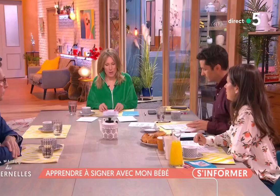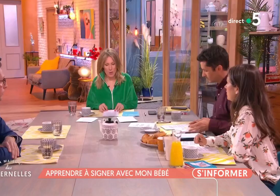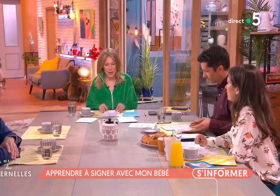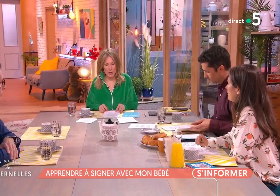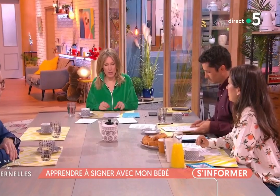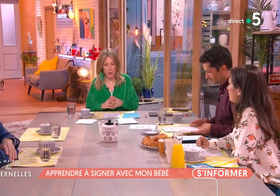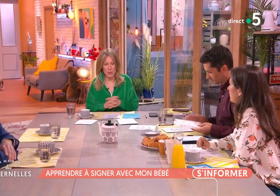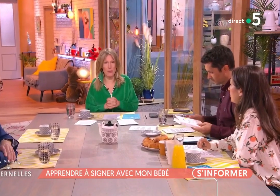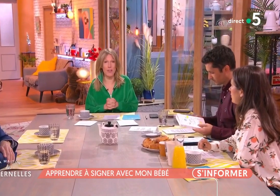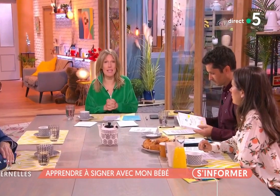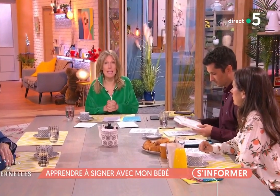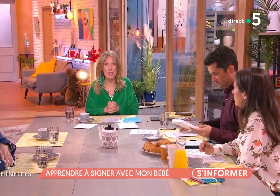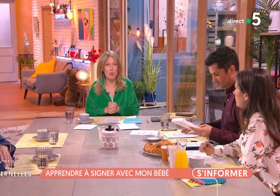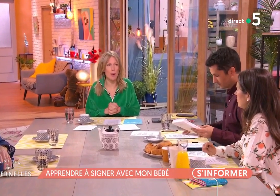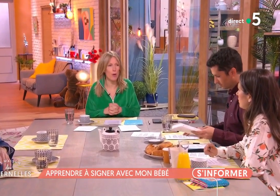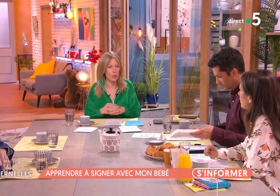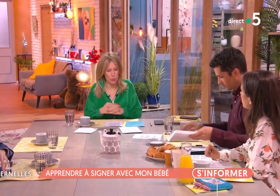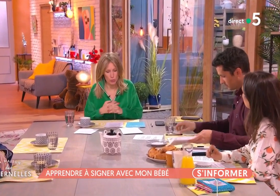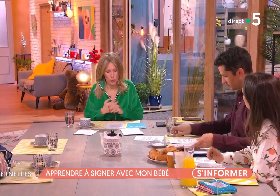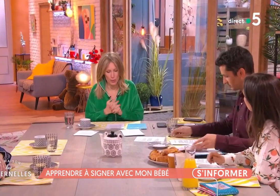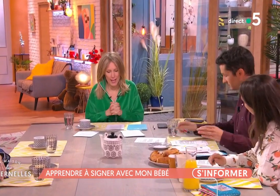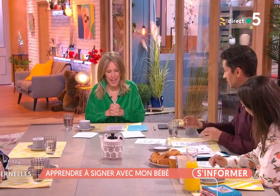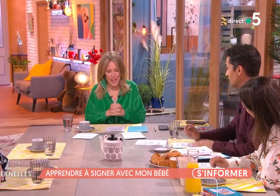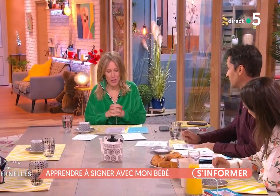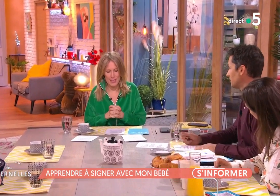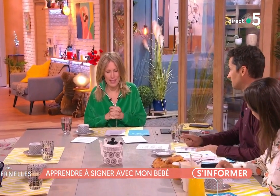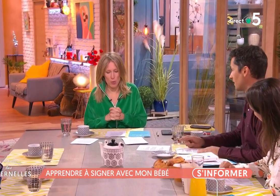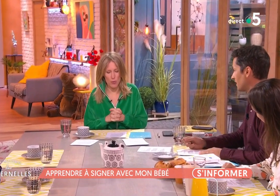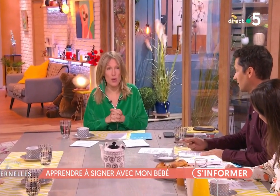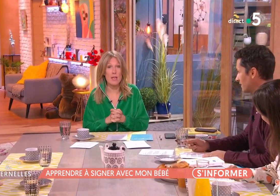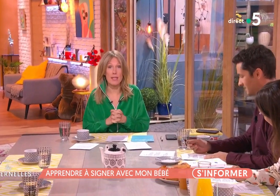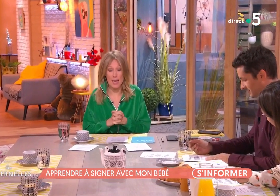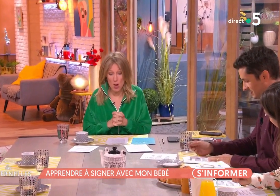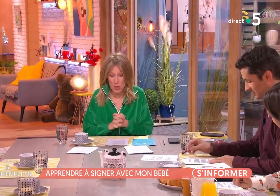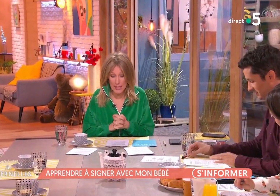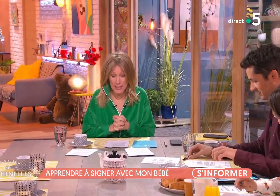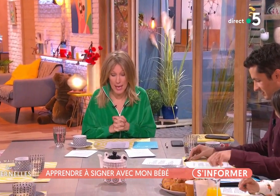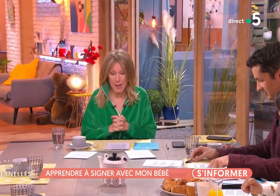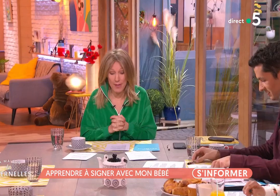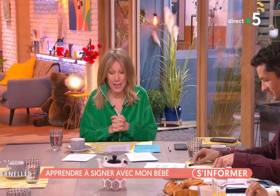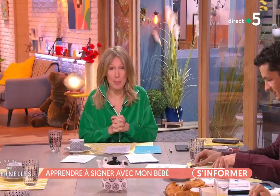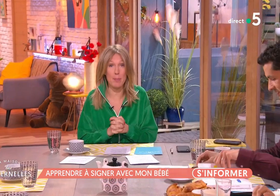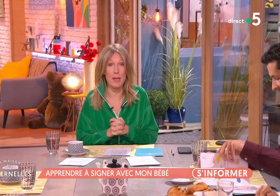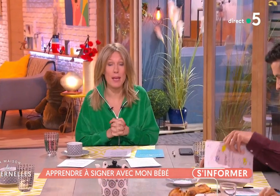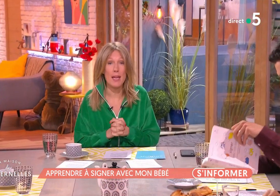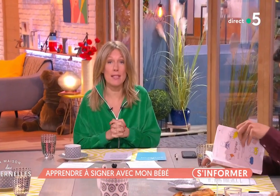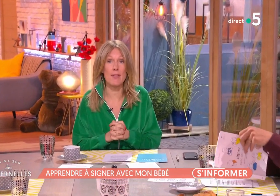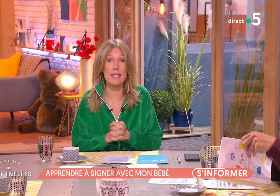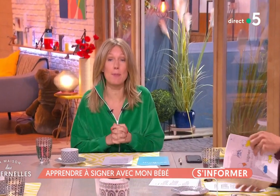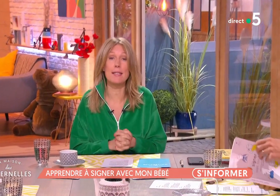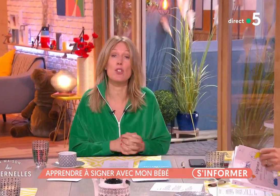Nous allons parler maintenant de quelque chose qui fascine les jeunes parents dont on est. Il faut dire que c'est assez bluffant, c'est la langue des signes avec les bébés et c'est vrai que ça se pratique